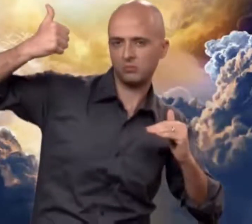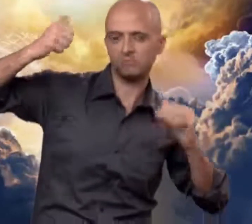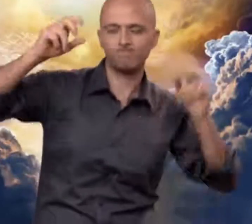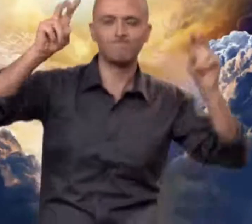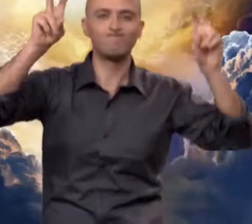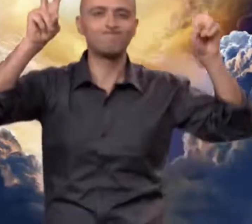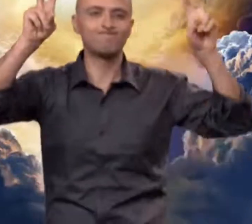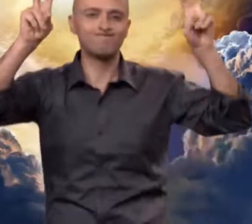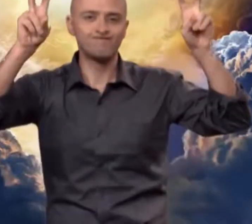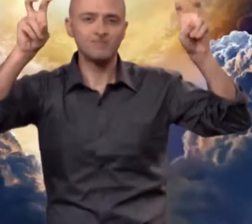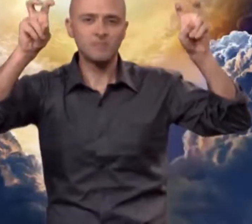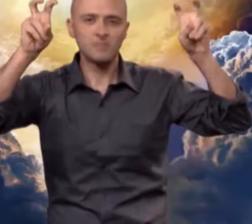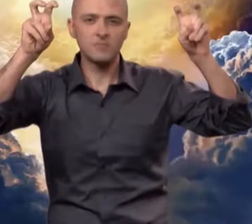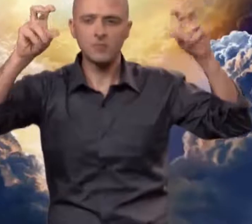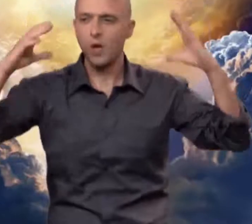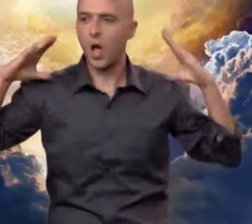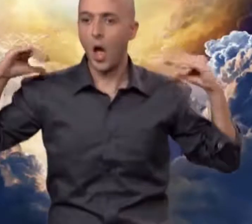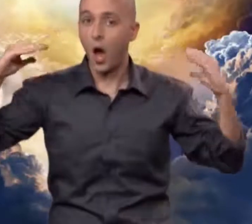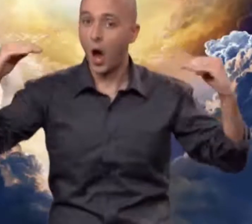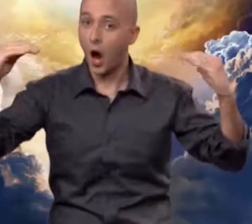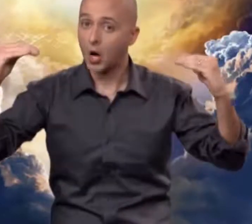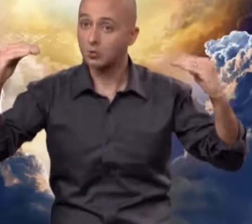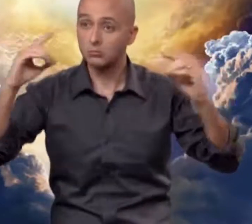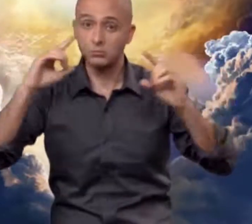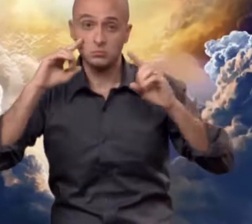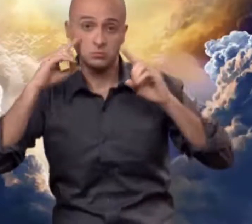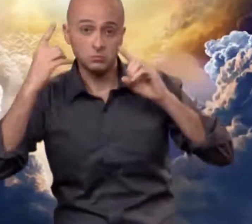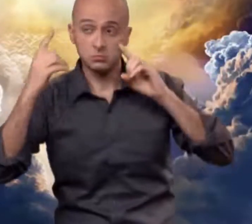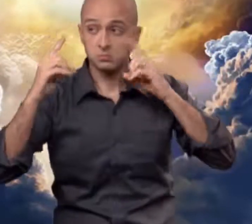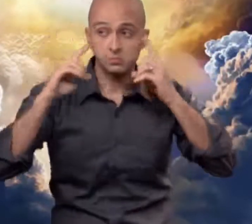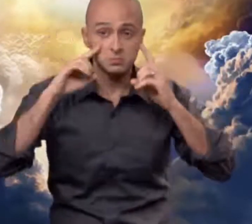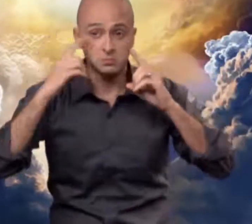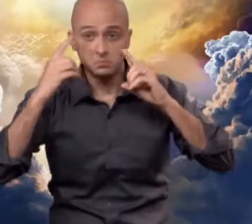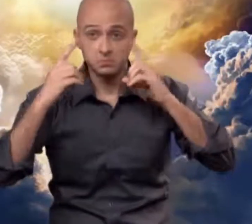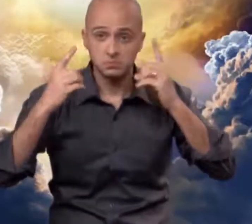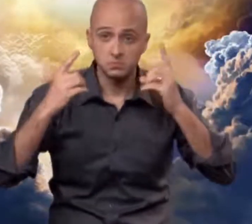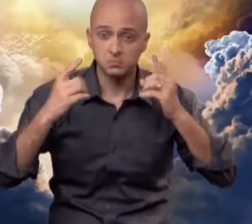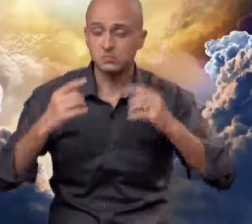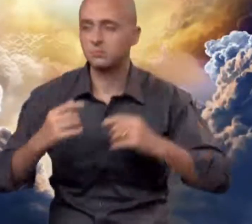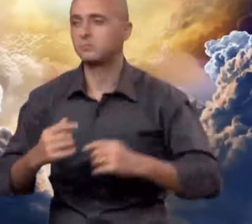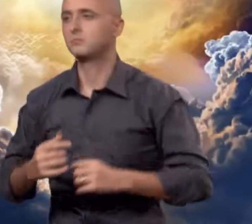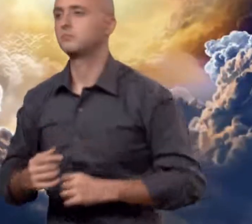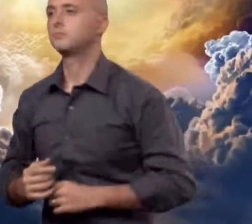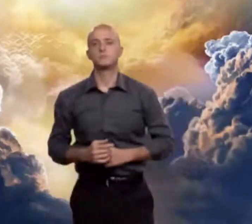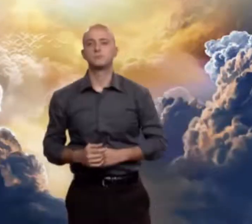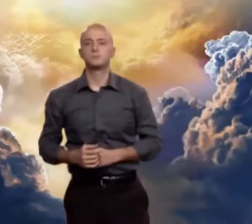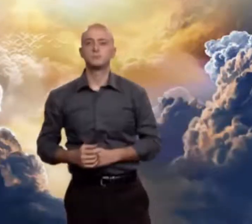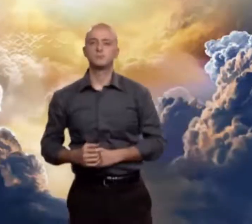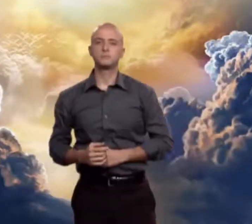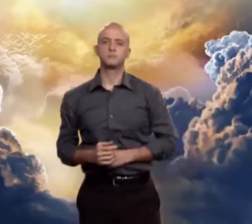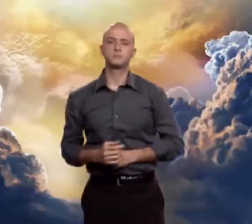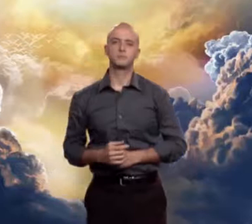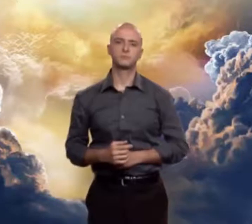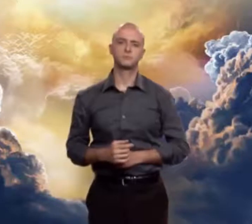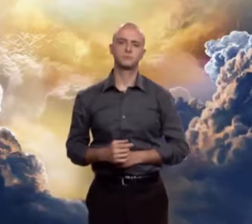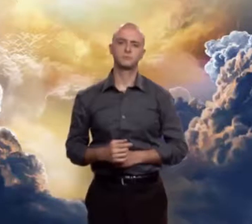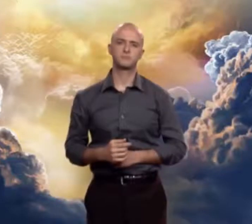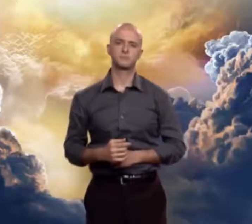Ao deixar a presença de Deus, Lúcifer saiu difundindo o descontentamento entre os anjos. Ele agia de maneira